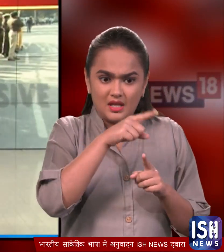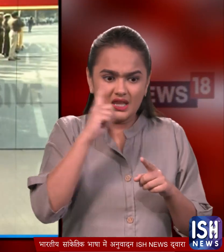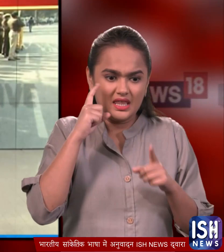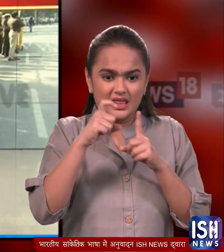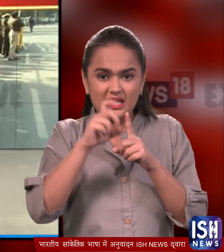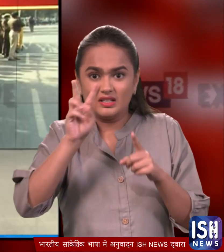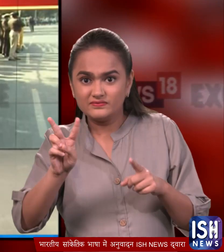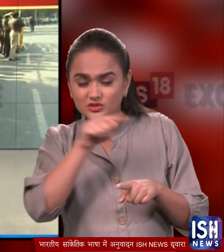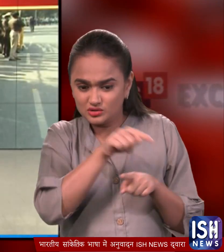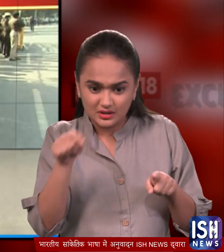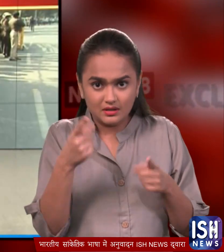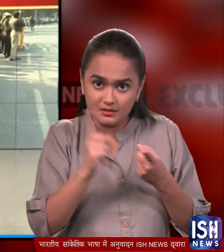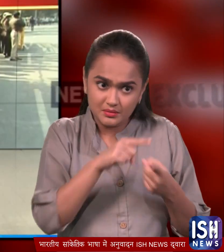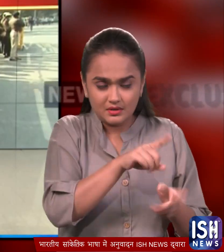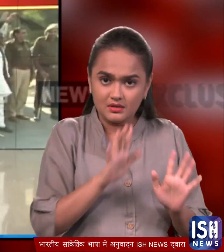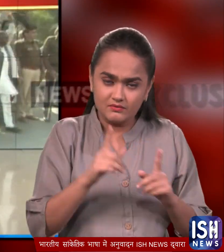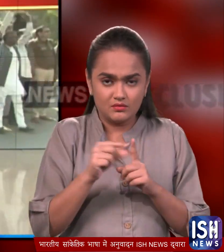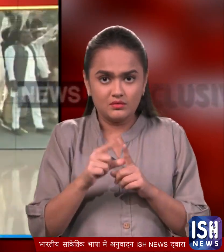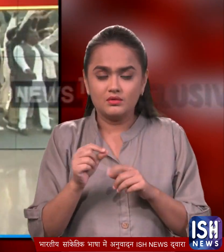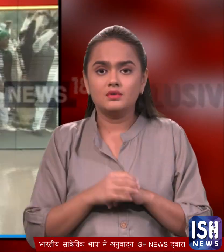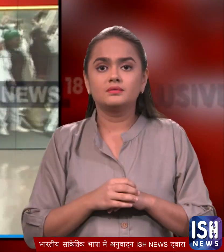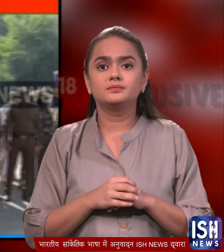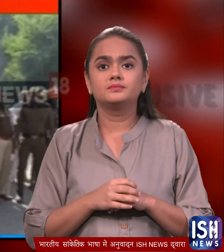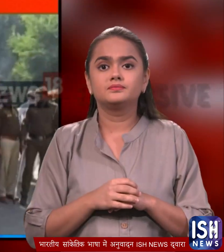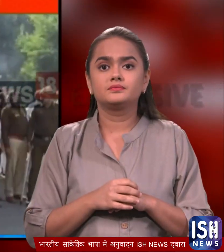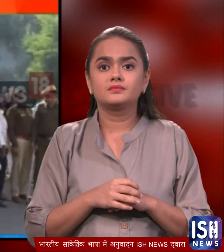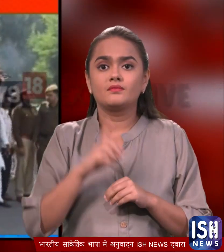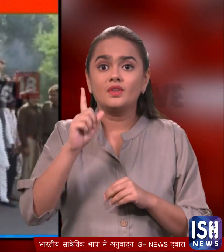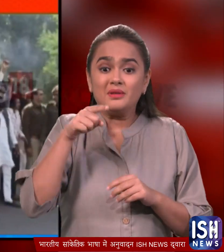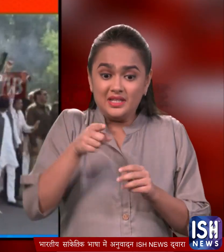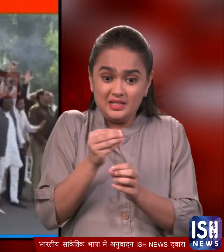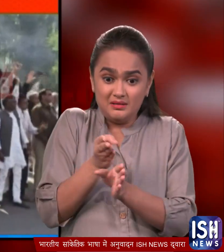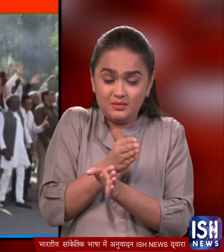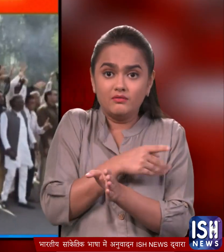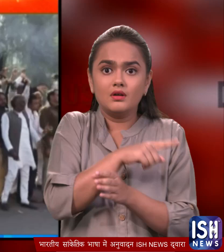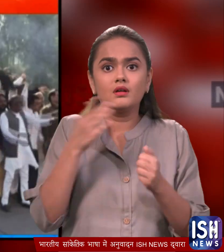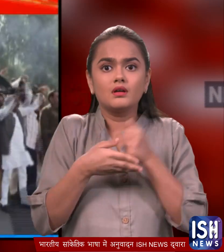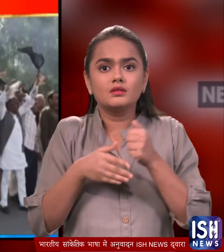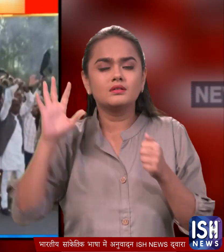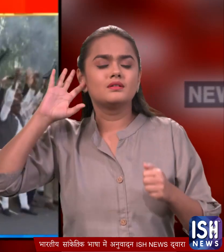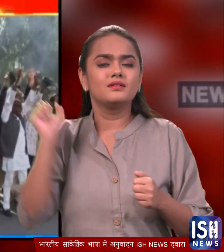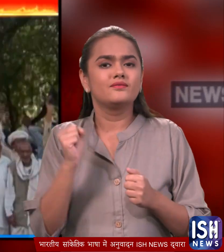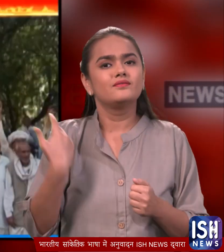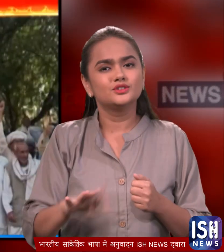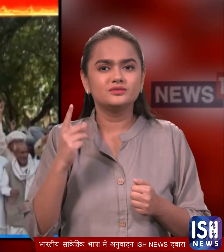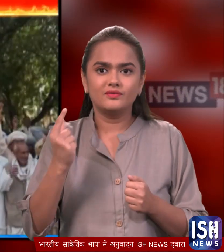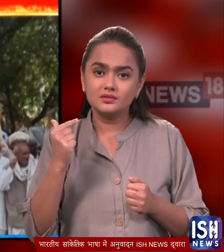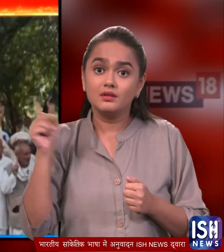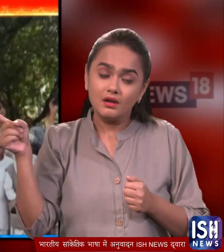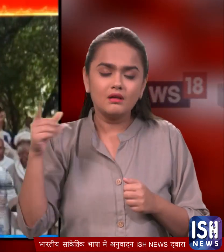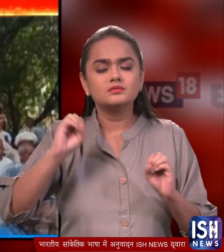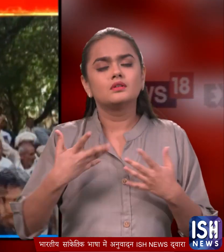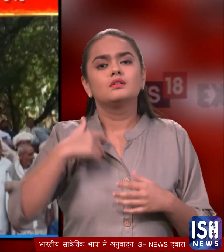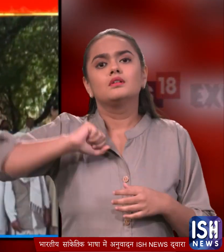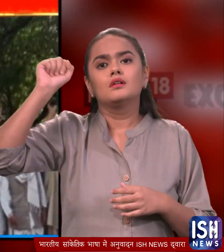प्रधान महासचिव दिग्विजय चौटाला का काफिला दादरी पहुंचा, लेकिन उससे पहले ही इसकी भनक किसानों को लग गई। फिर तो फोगाट